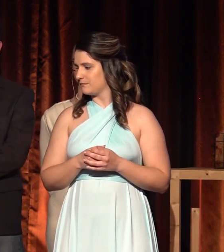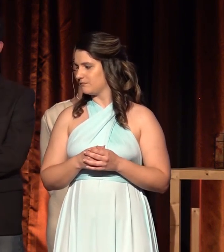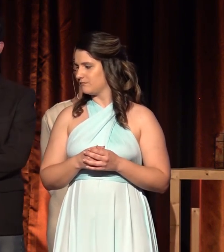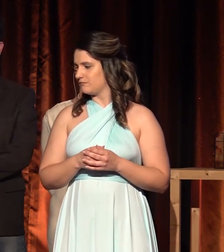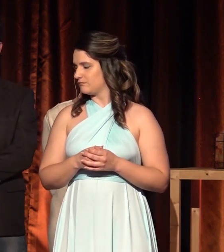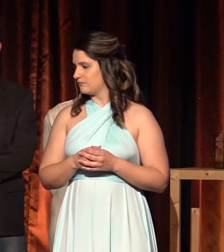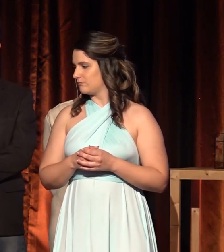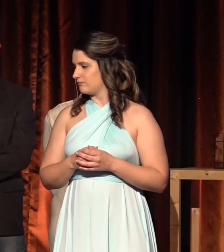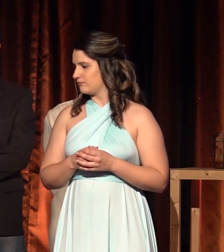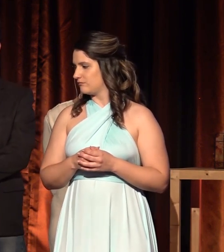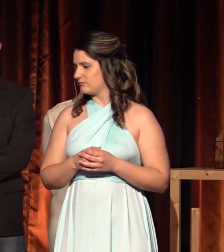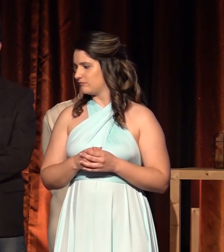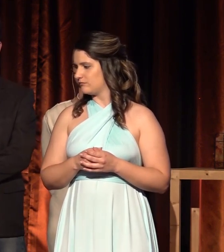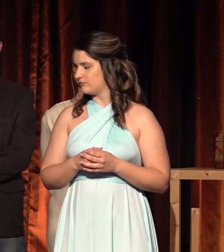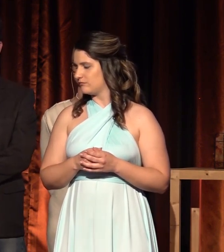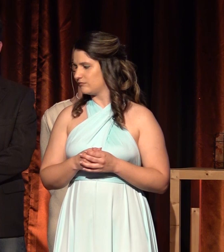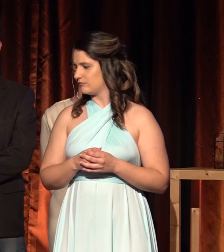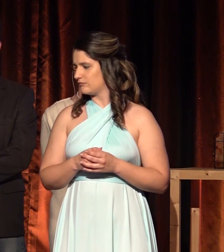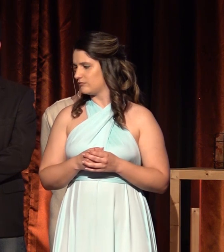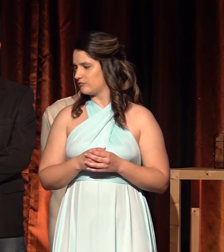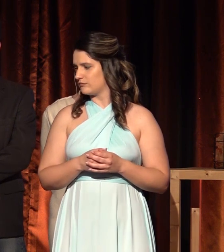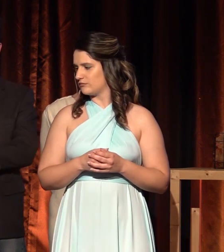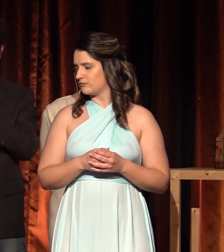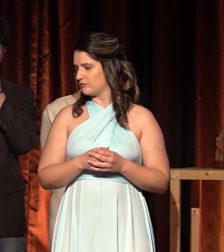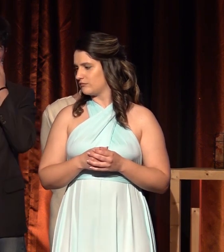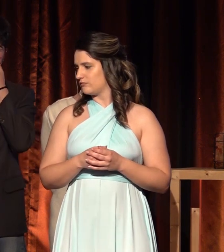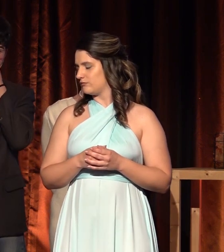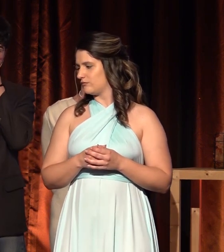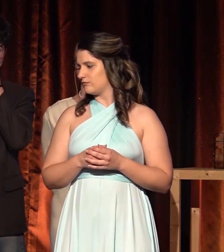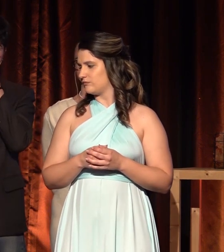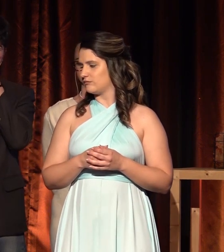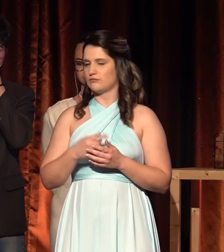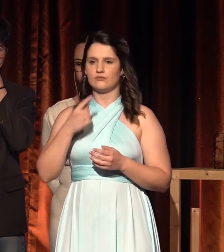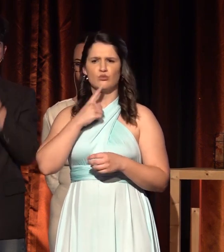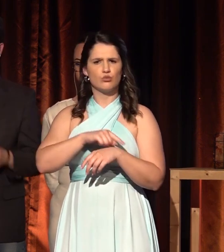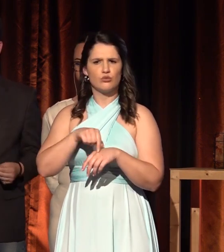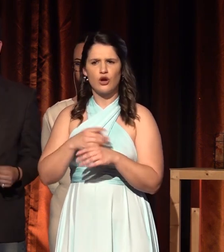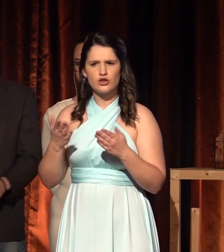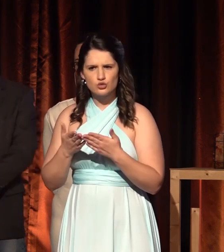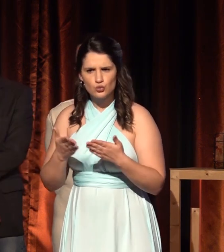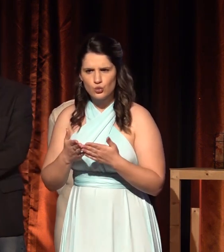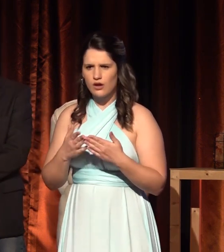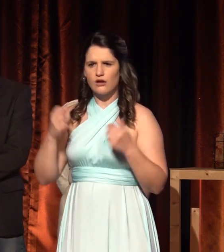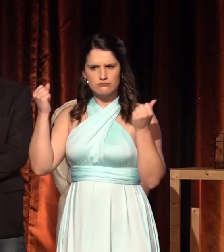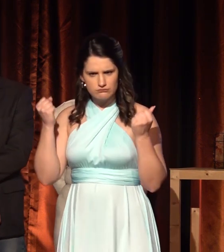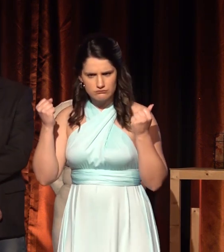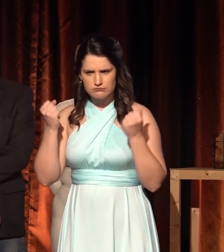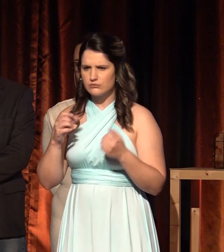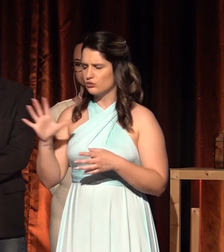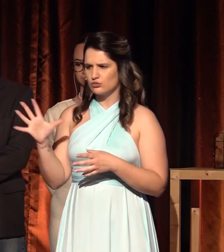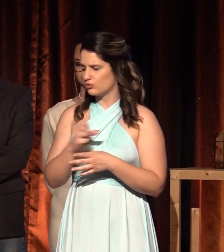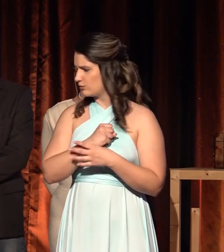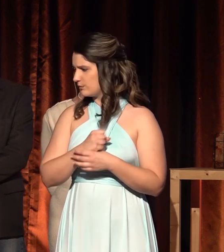any, ja que havia fet el superior de sala. En aquest curs vaig dedicar moltes hores i moltes ganes, i en cap moment vaig abaixar el nivell de les